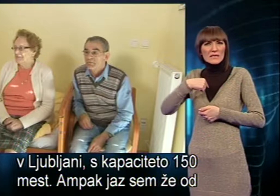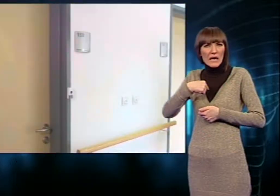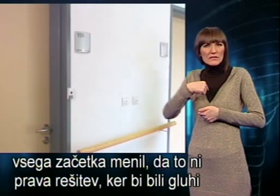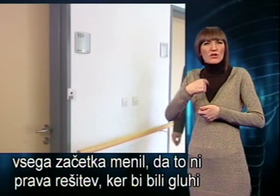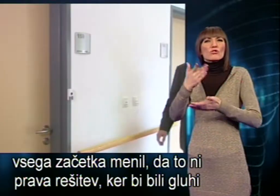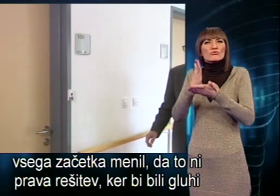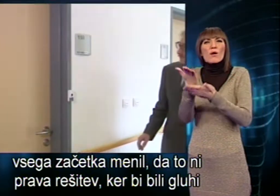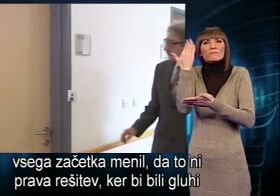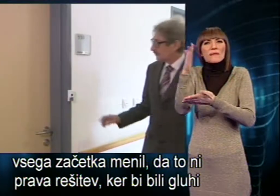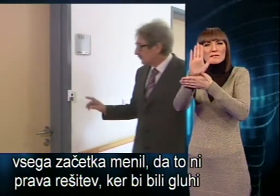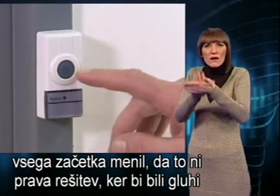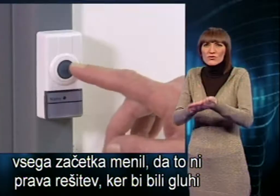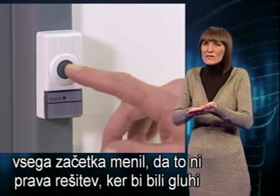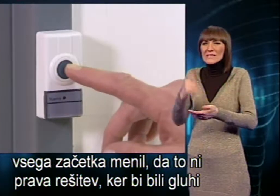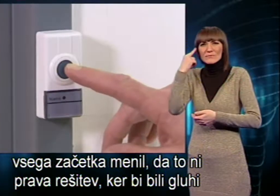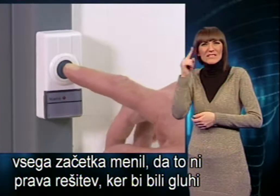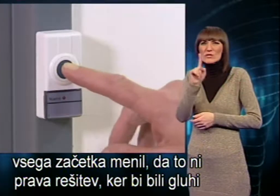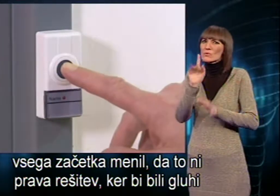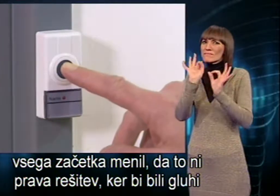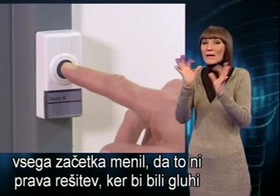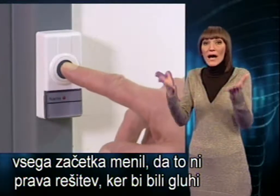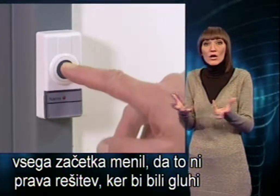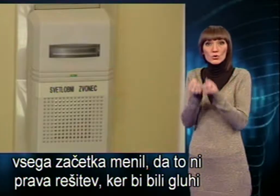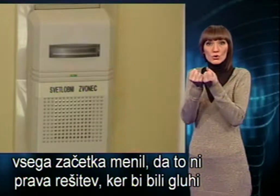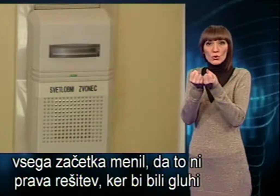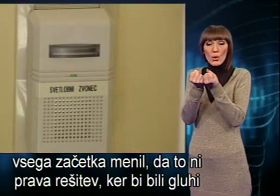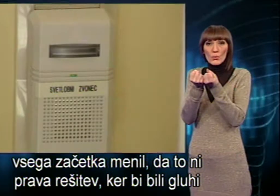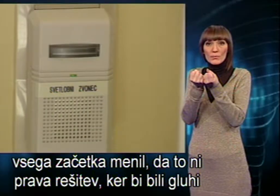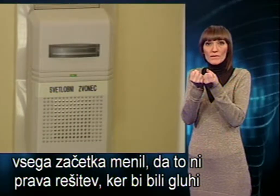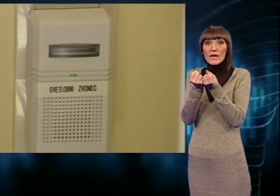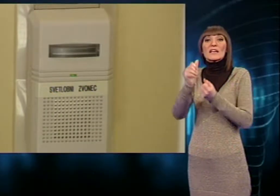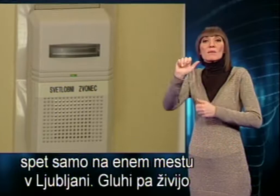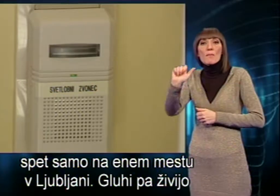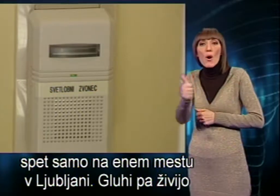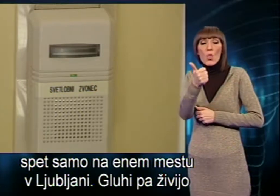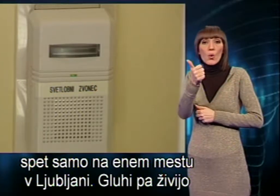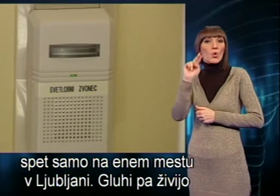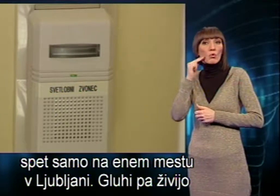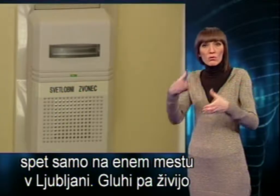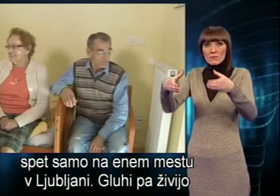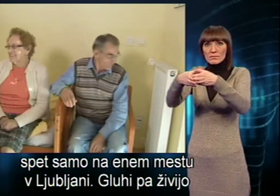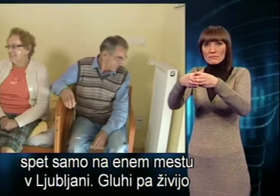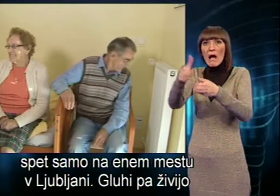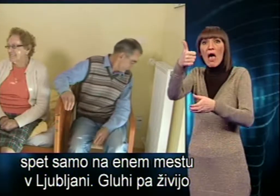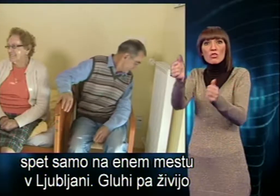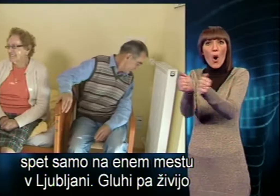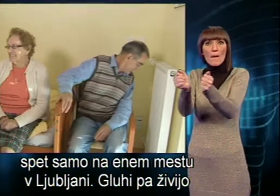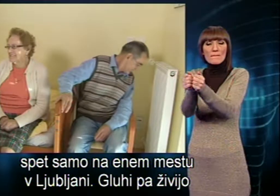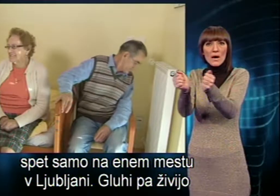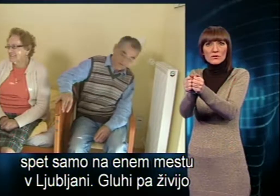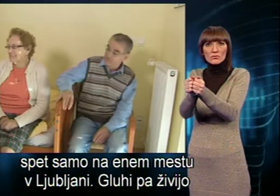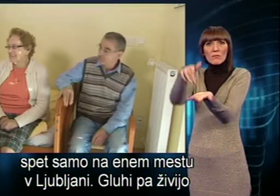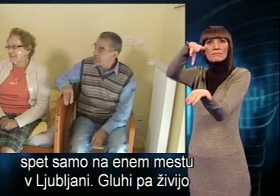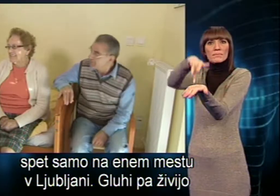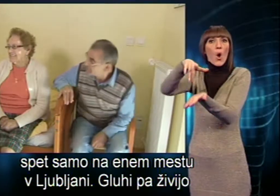vsega začetka smatral, da to ni prava rešitev, ker bi zopet gluhi bili samo na enem mestu, recimo v